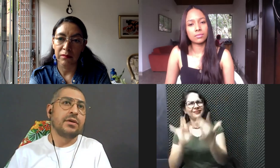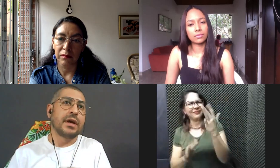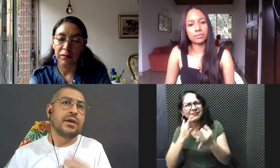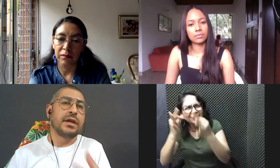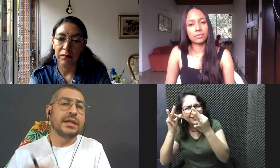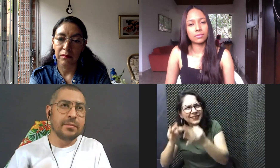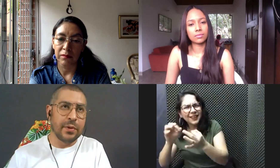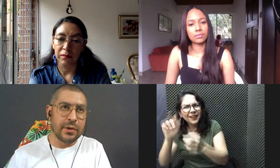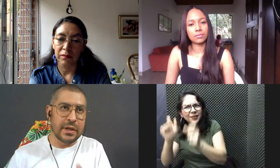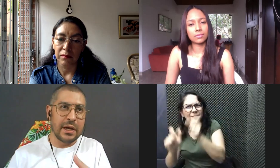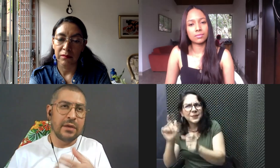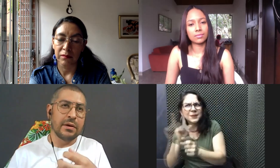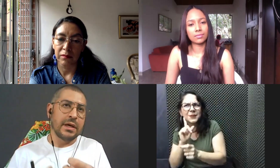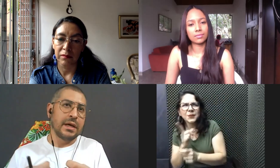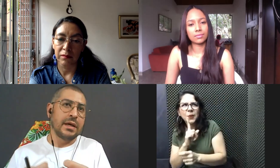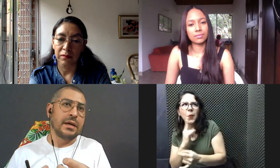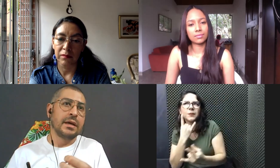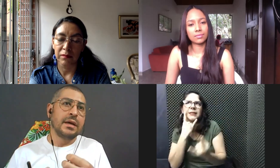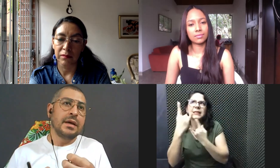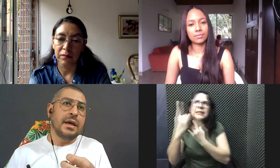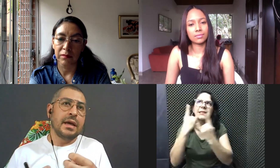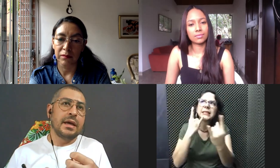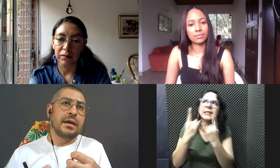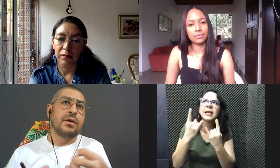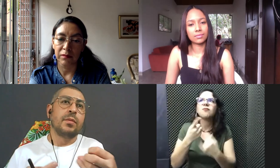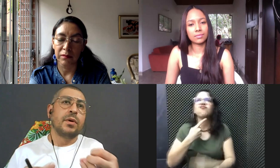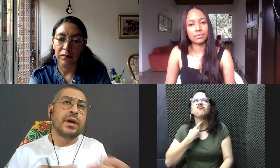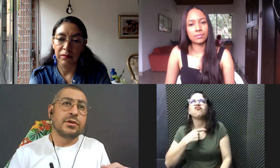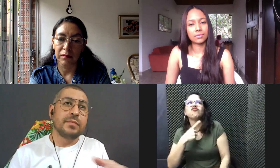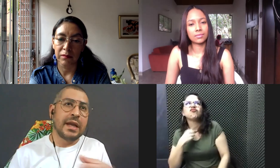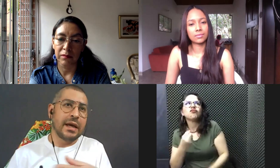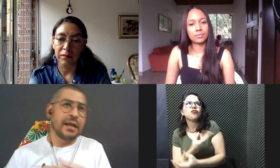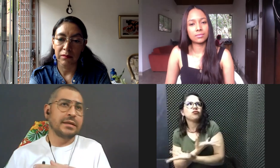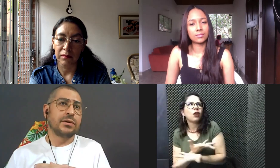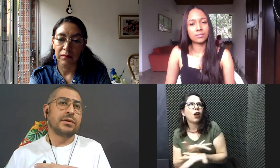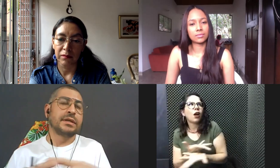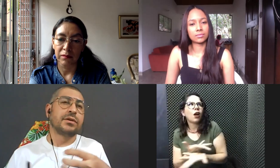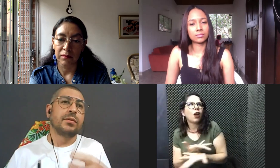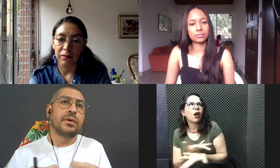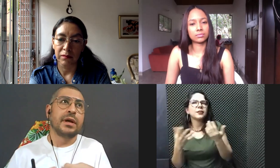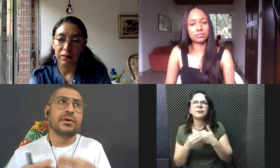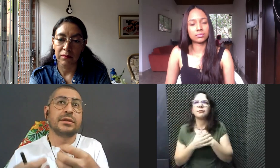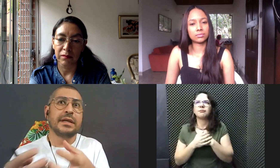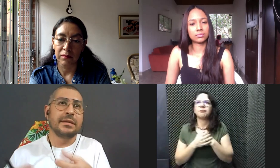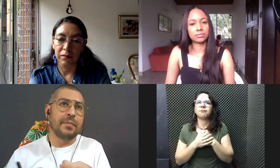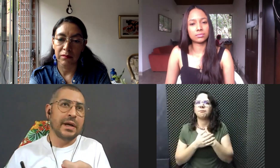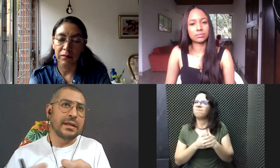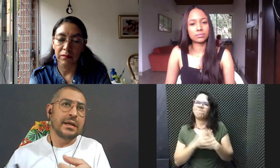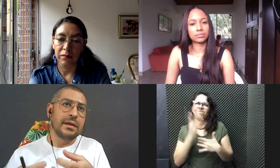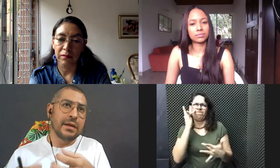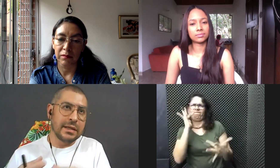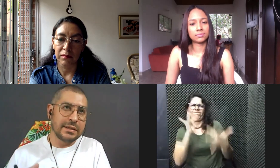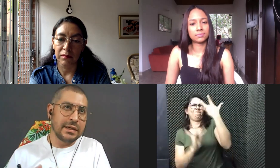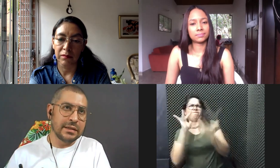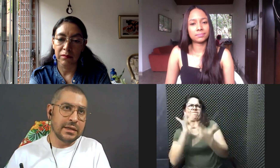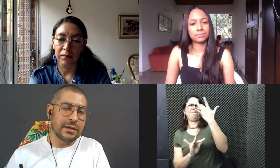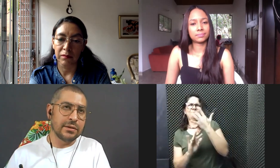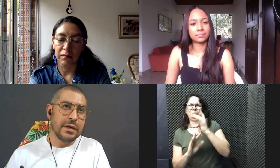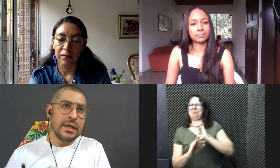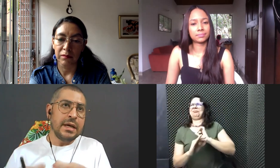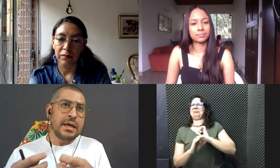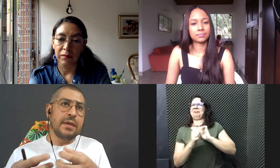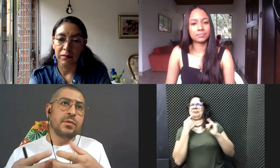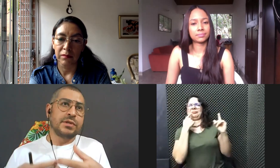sordas, a lo que a ellos les importa, a lo que, cómo ellos manejan las cosas, cómo a ellos les impacta el cine,